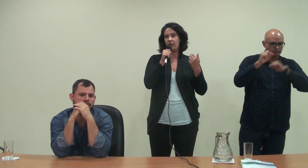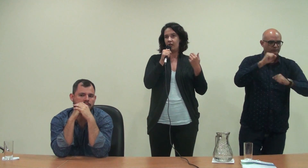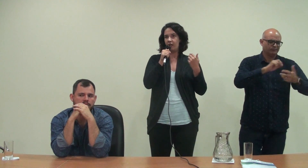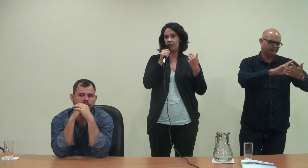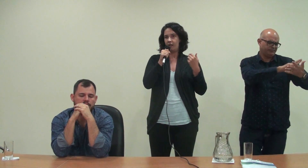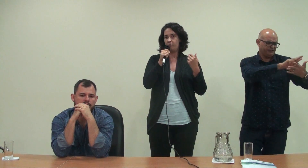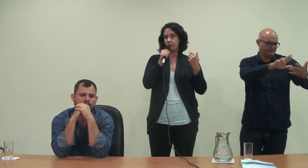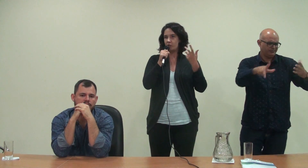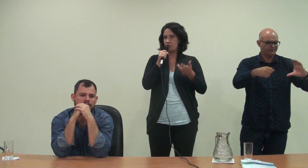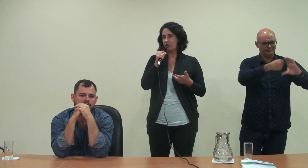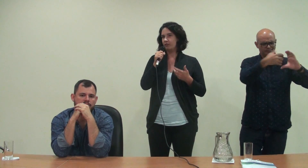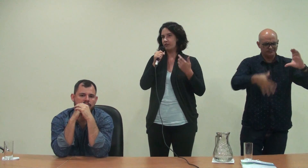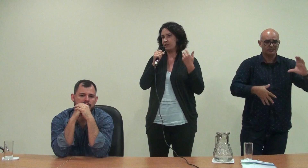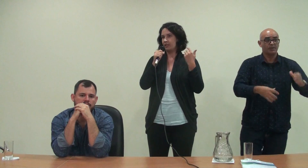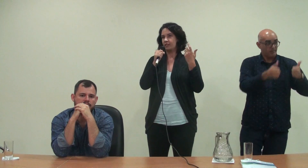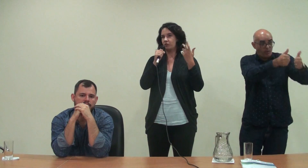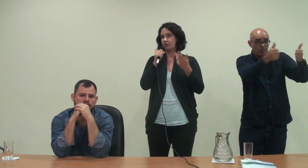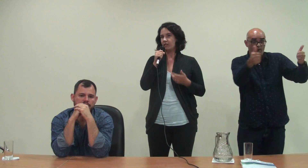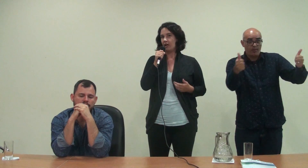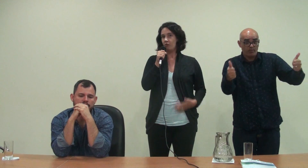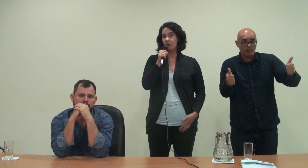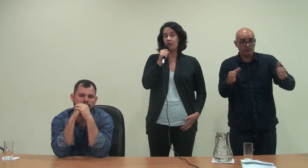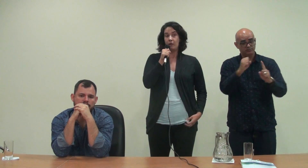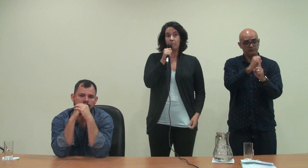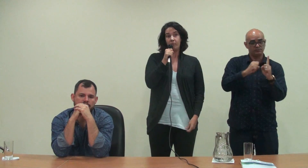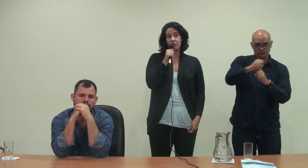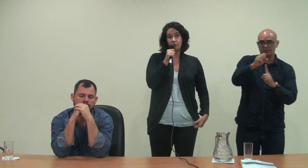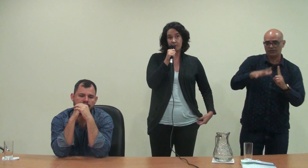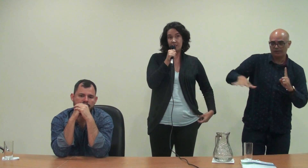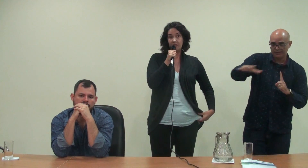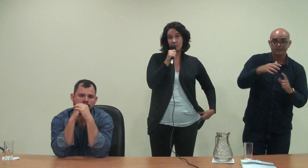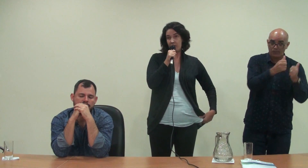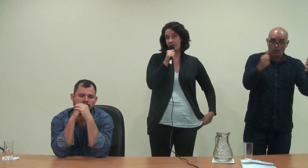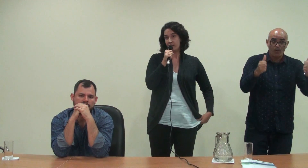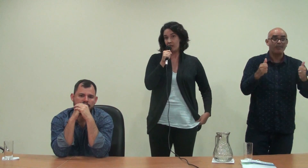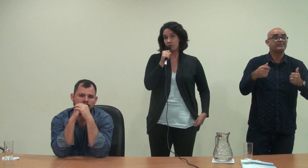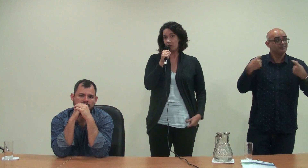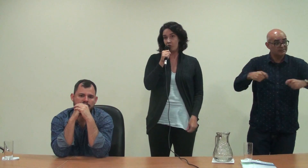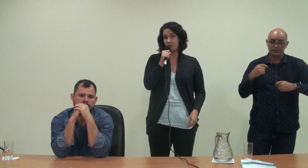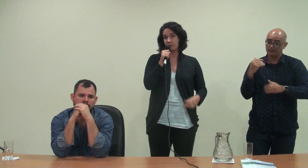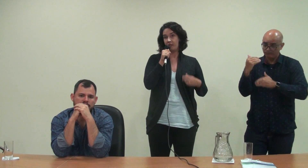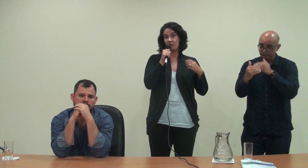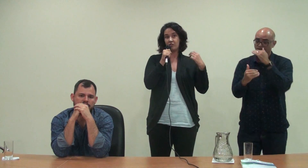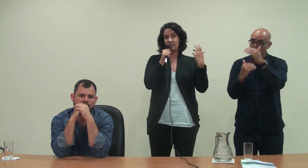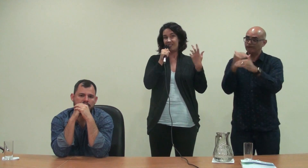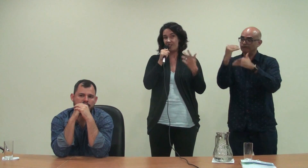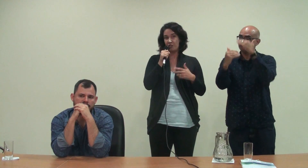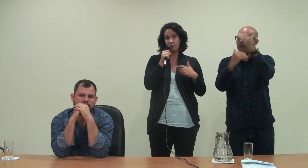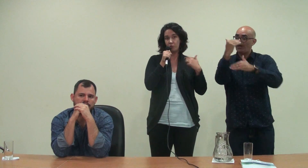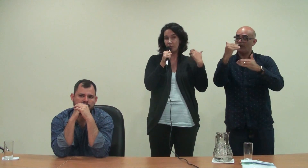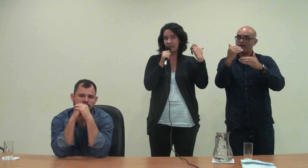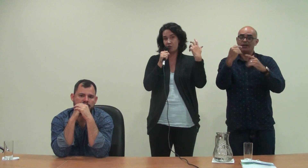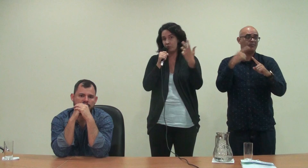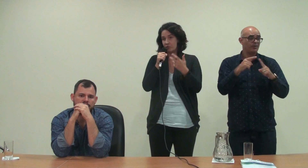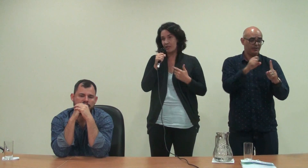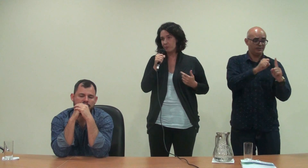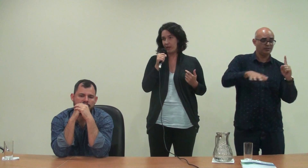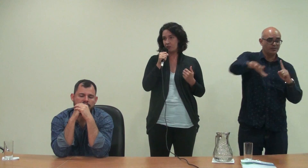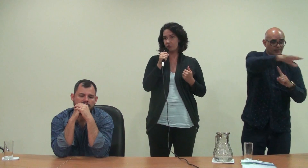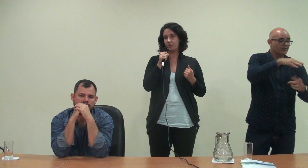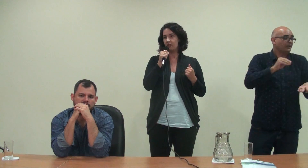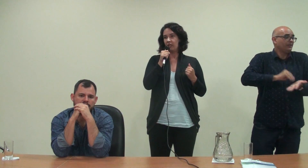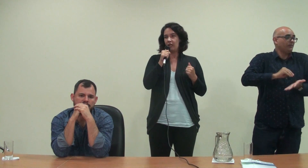questões positivas na questão social, mas nós precisamos reinventar muita coisa, porque a nossa sociedade está muito doente em